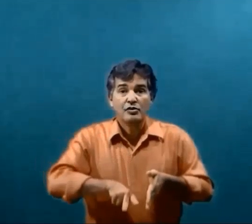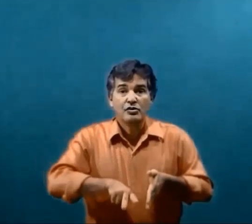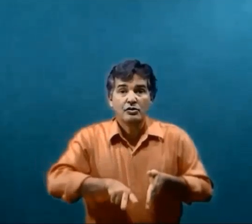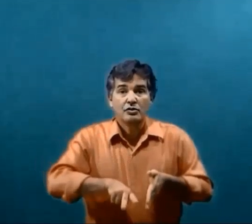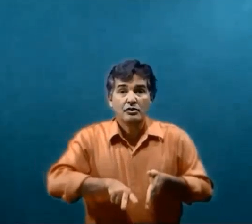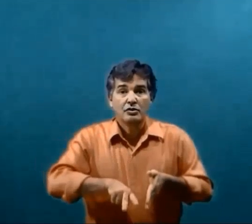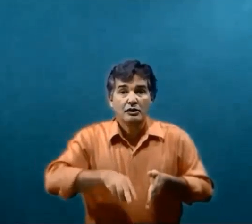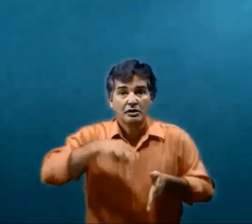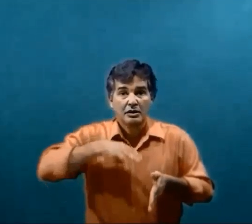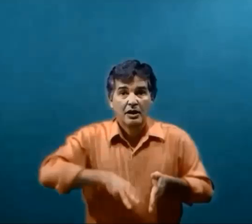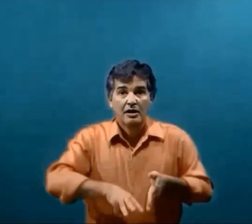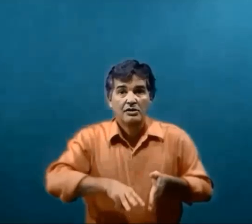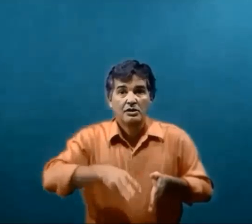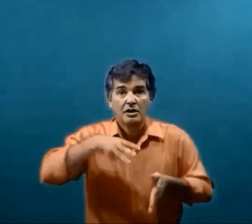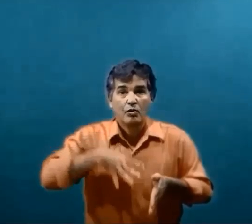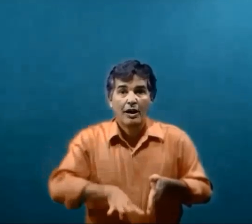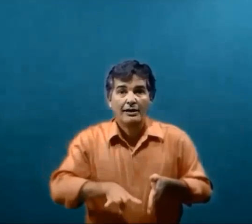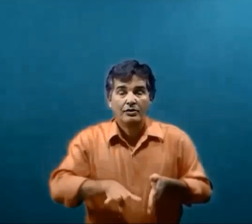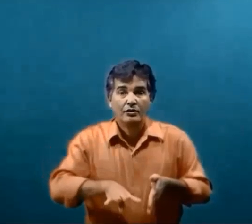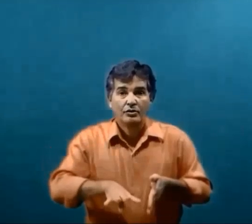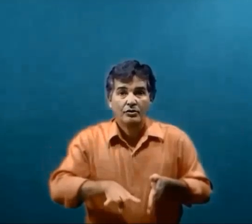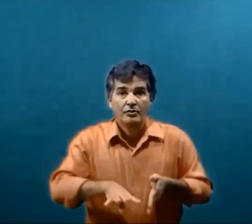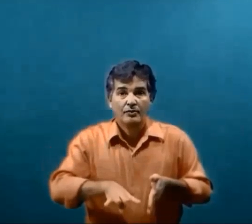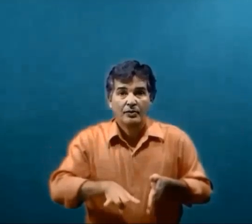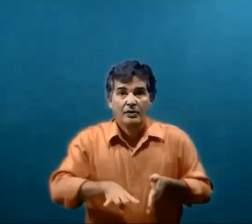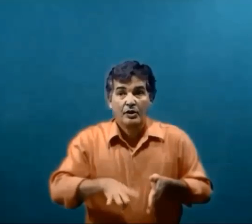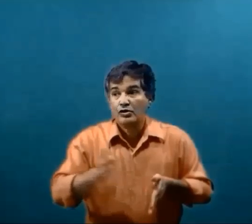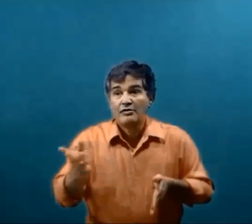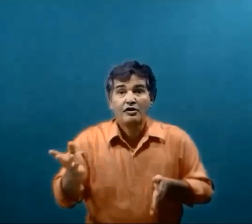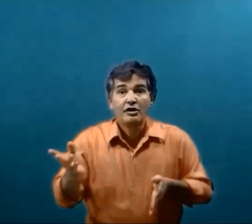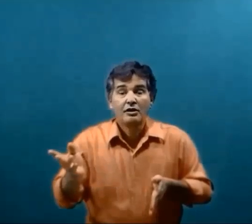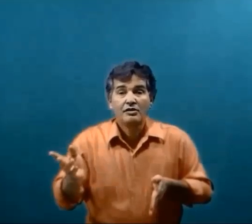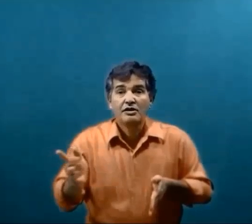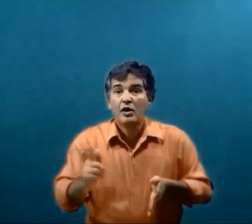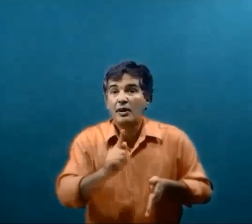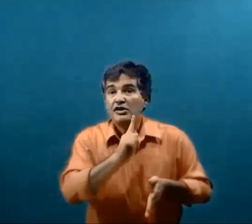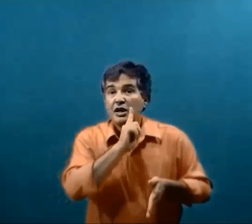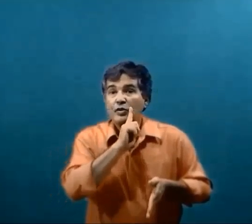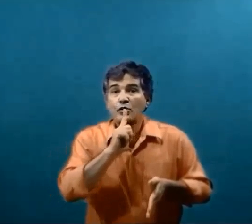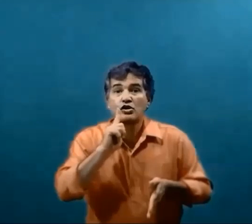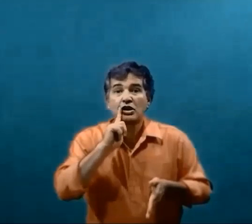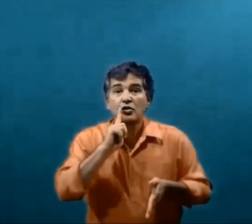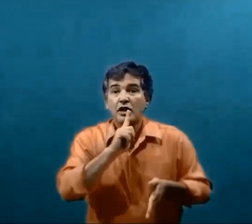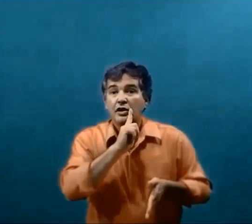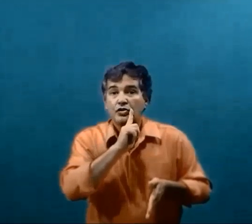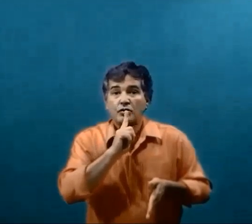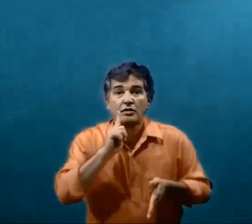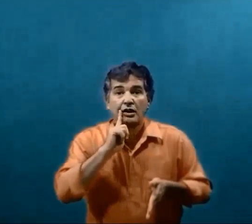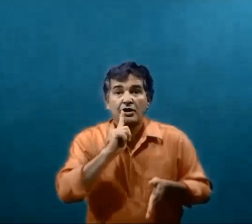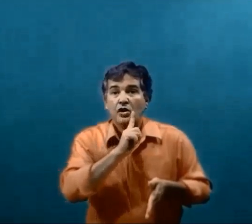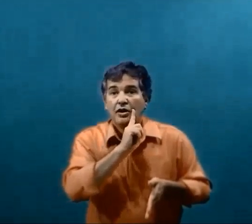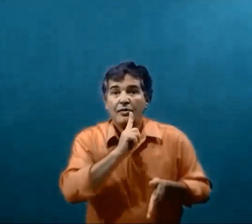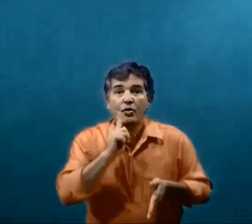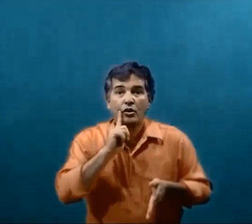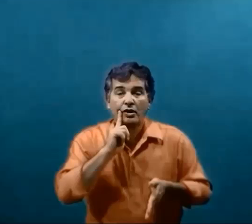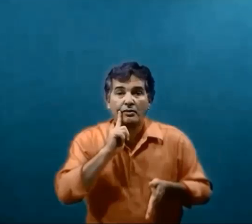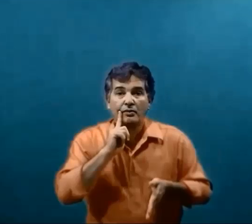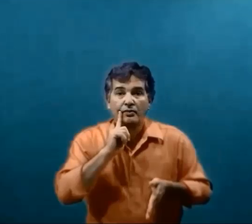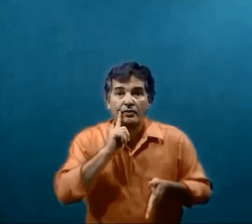gêmeos, 3, 4, eu já vi sinal para gêmeo com G no queixo, aqui ó, na boca.